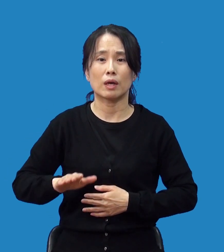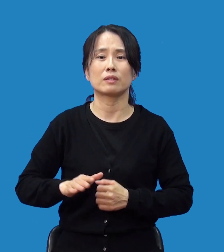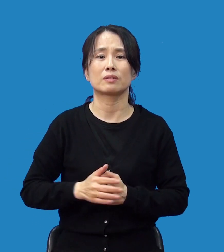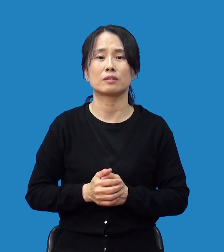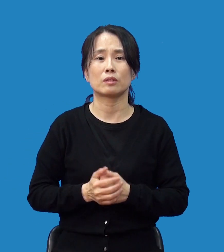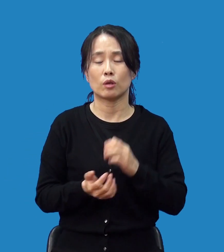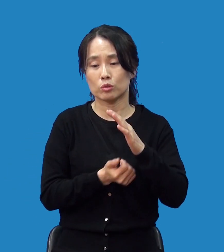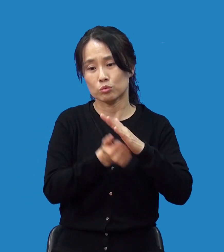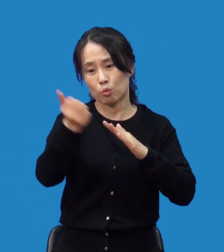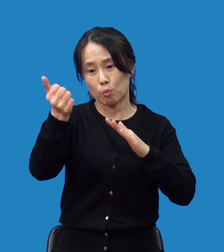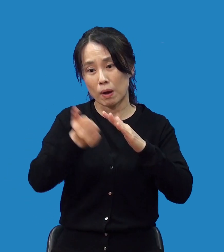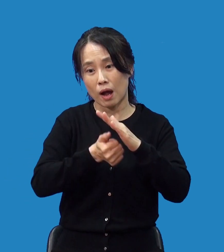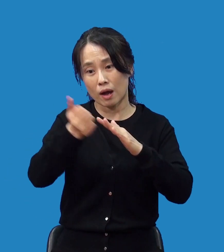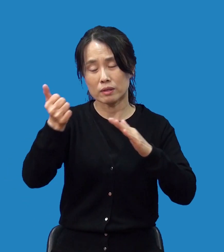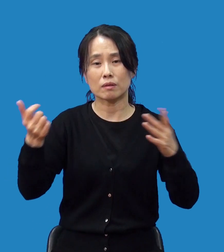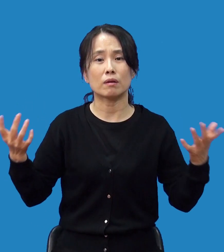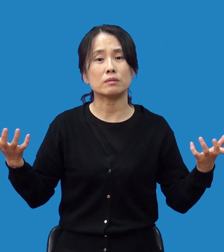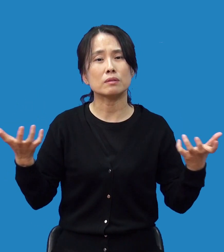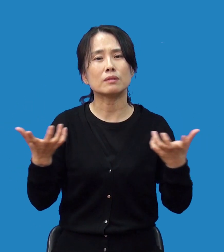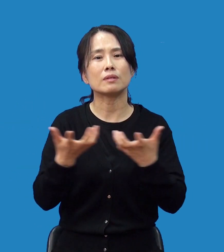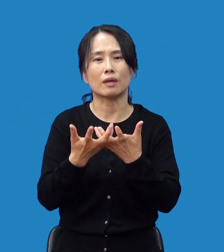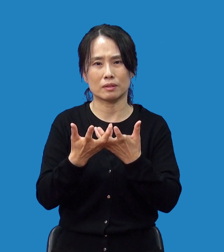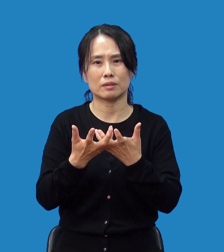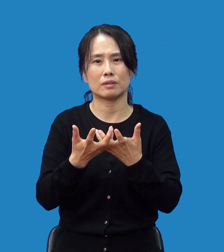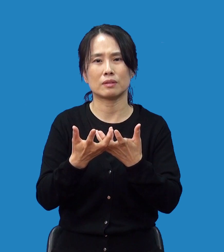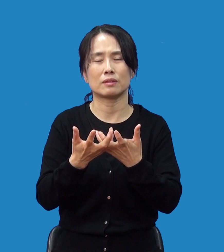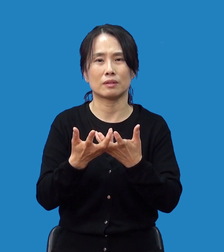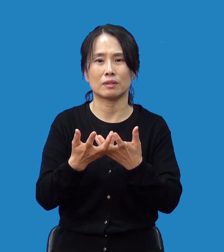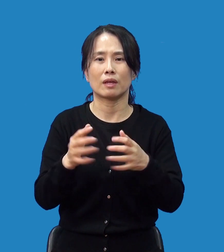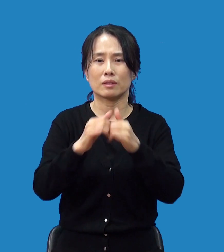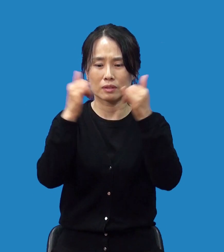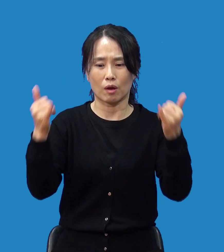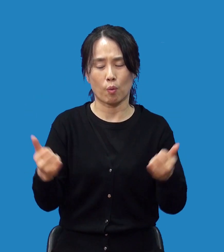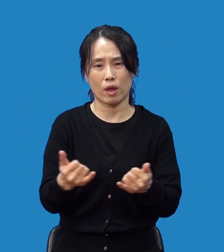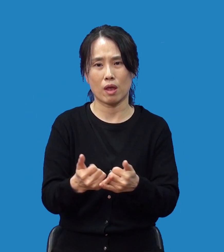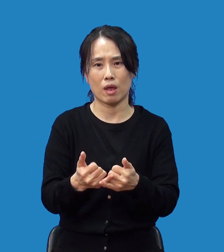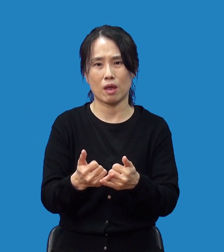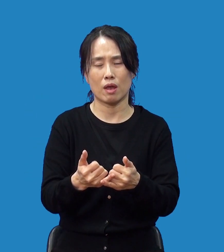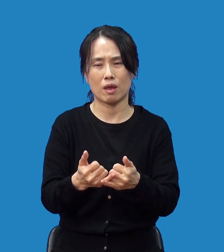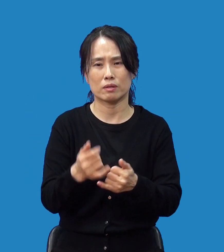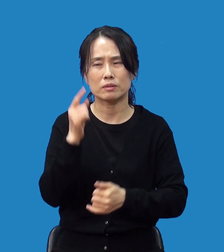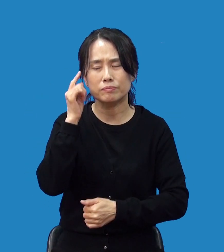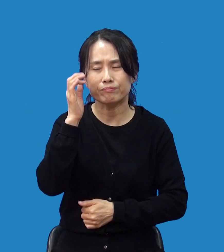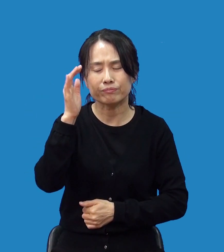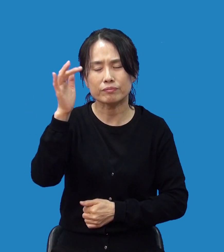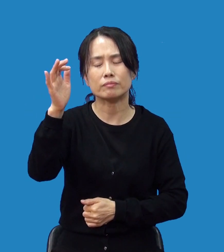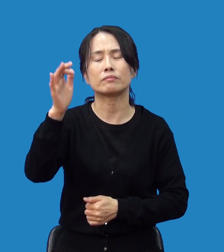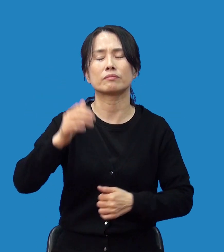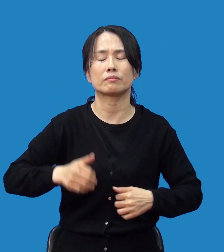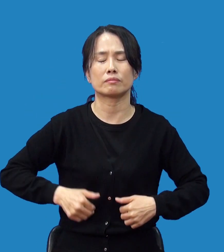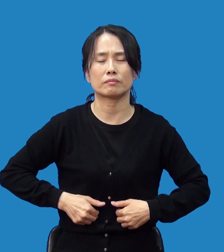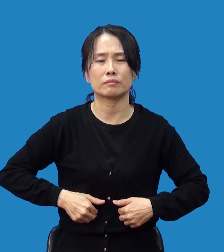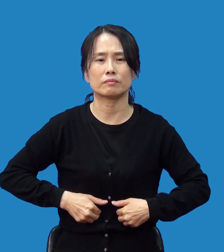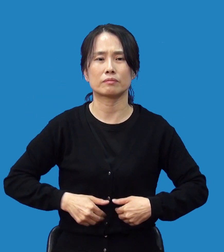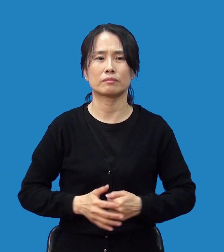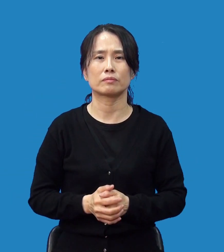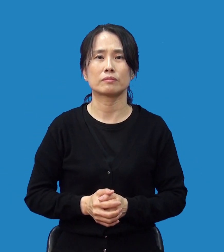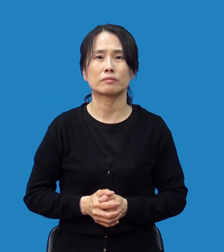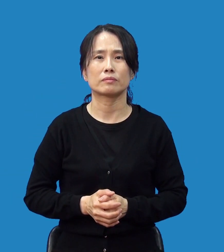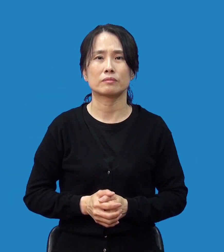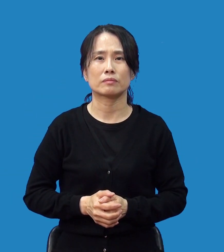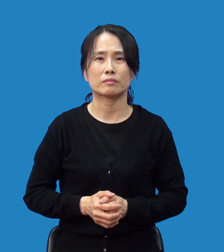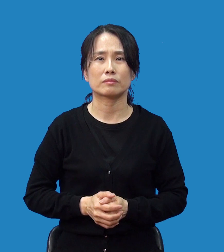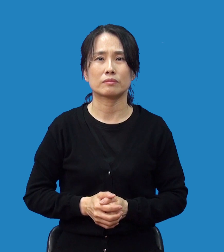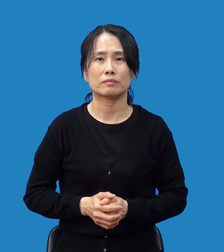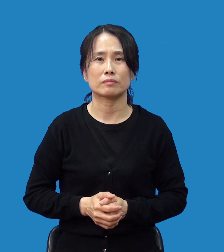역설적으로 소망이 가득한 피로 사회를 갈망해야 합니다.